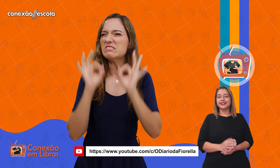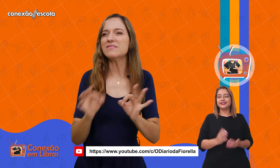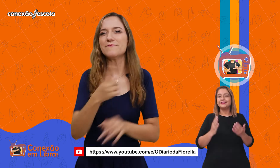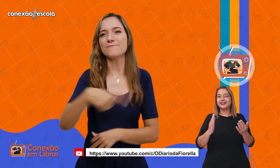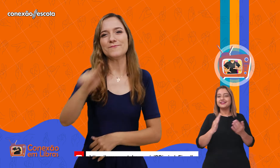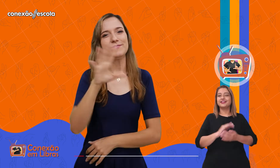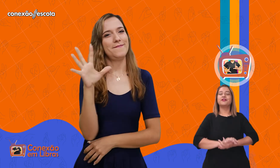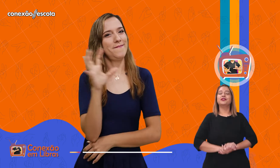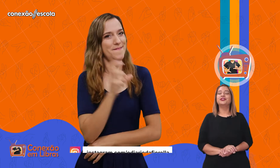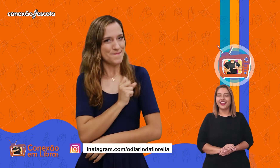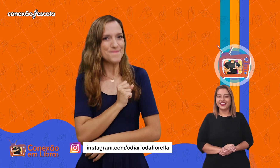Certeza que vão adorar.